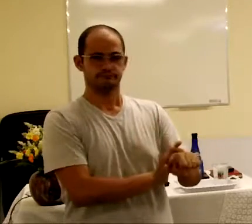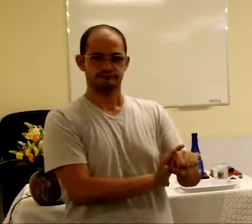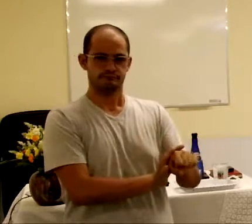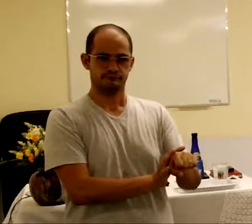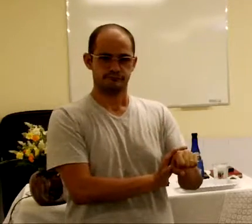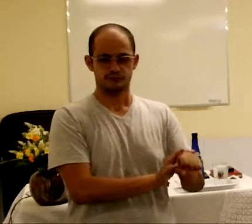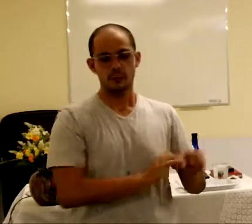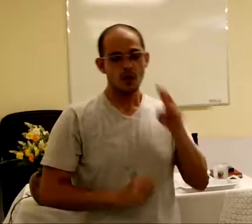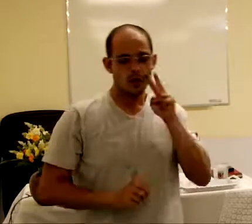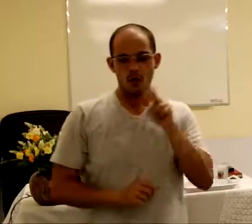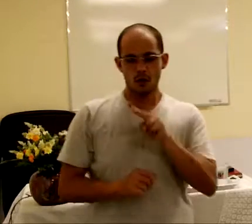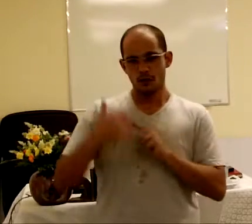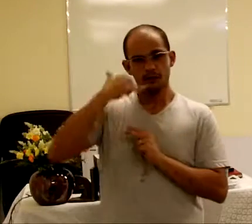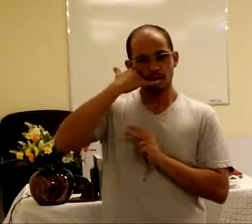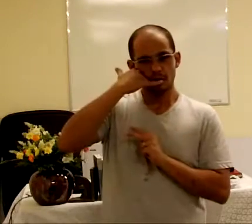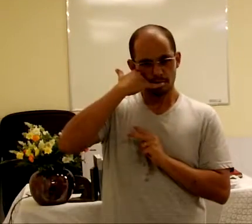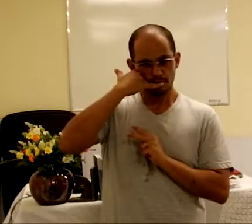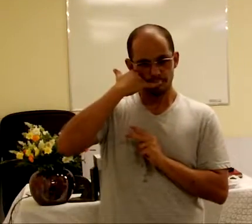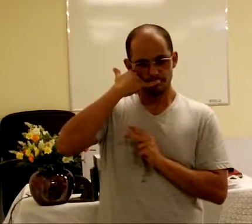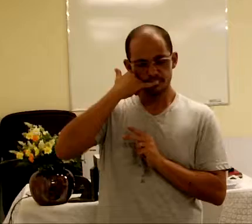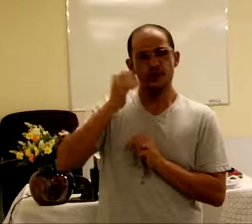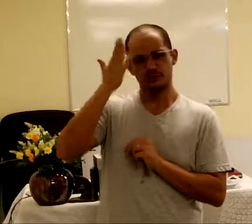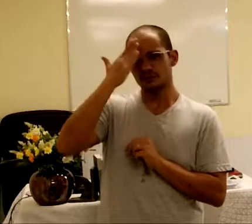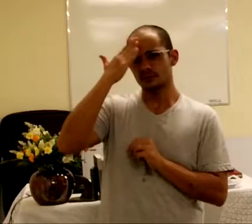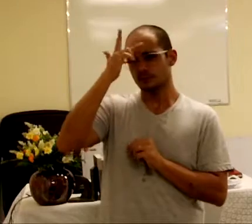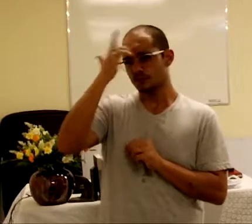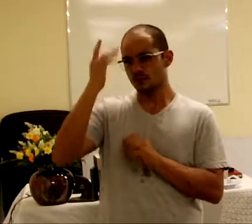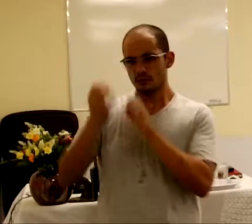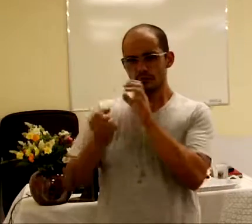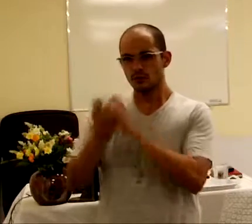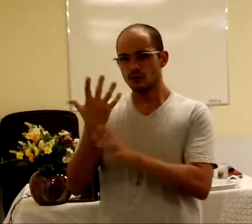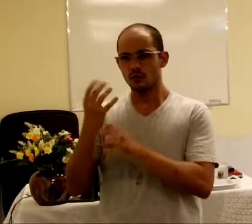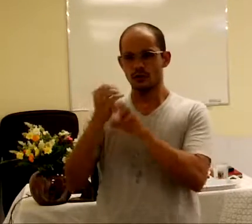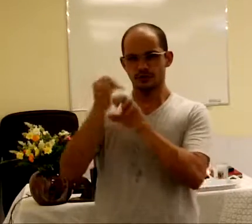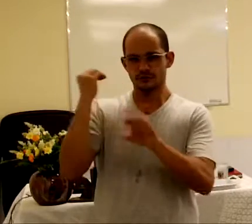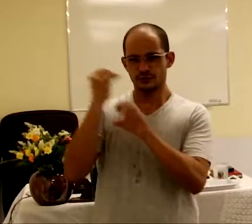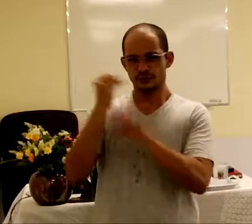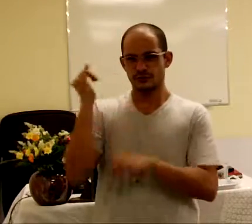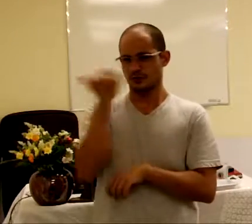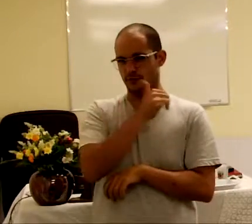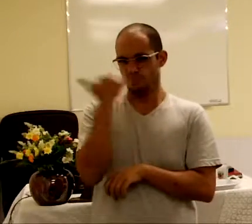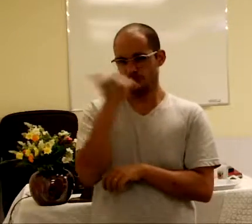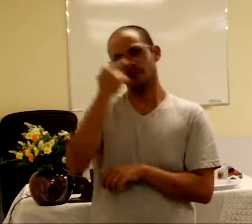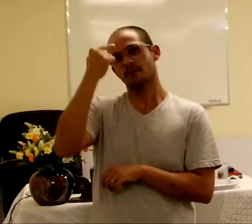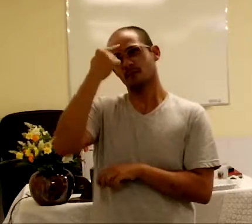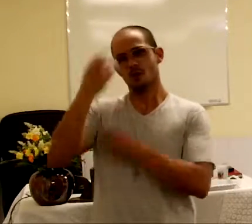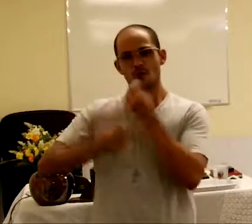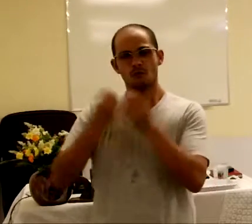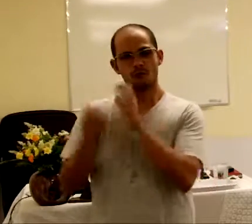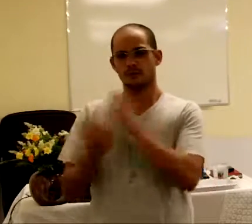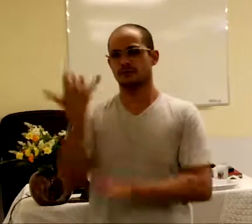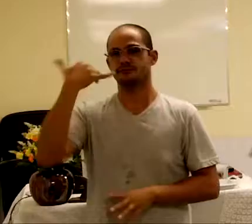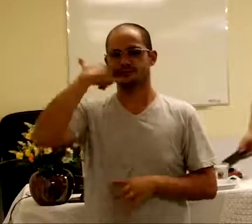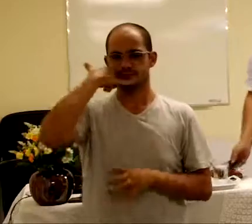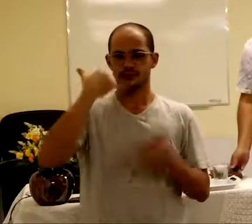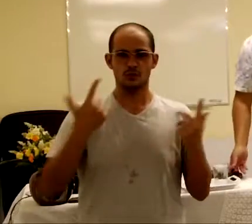Você olha o telefone celular, um exemplo, você sabe que teve alguém, um engenheiro eletrônico, que pensou, projetou isso aqui.